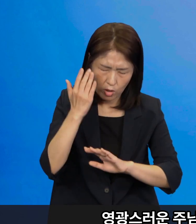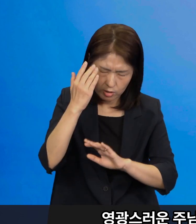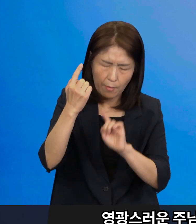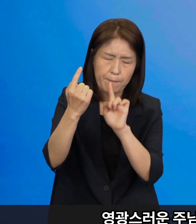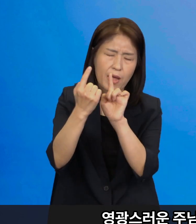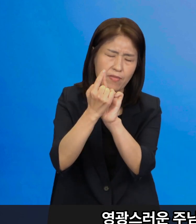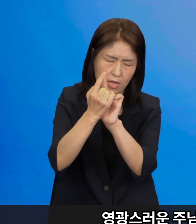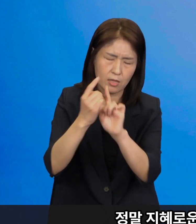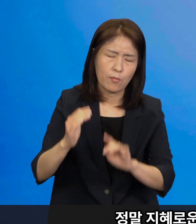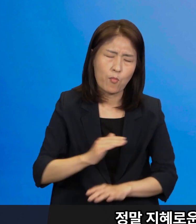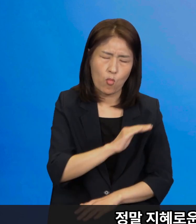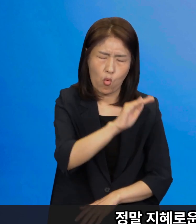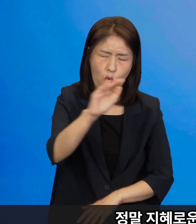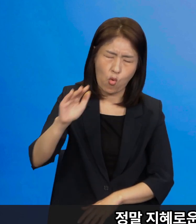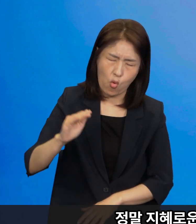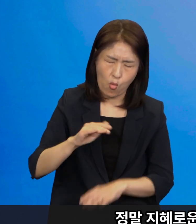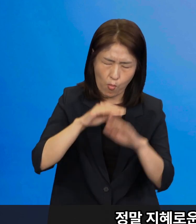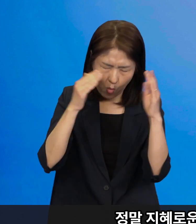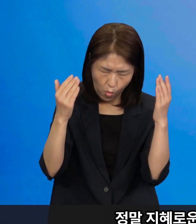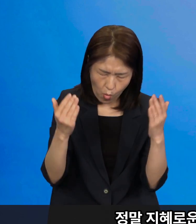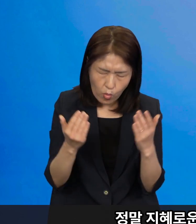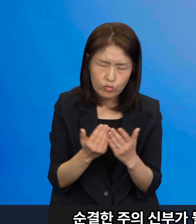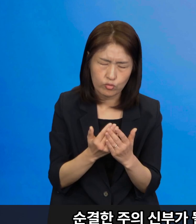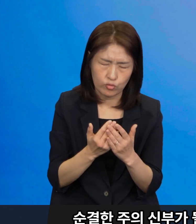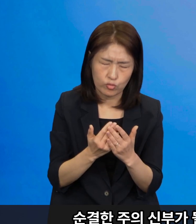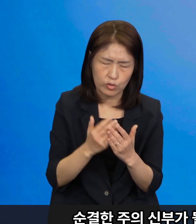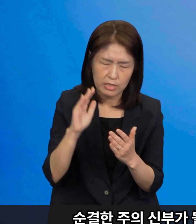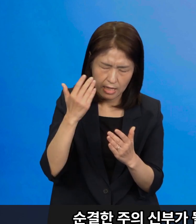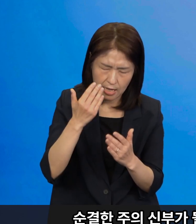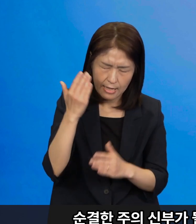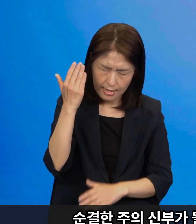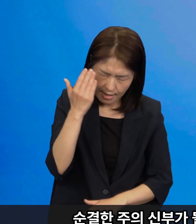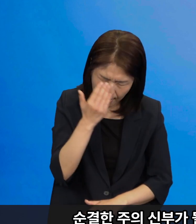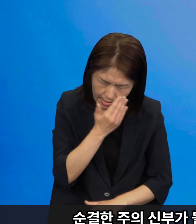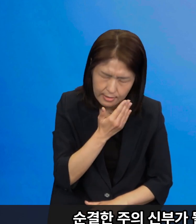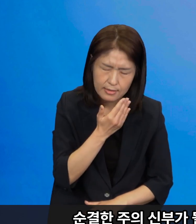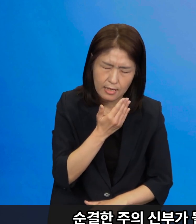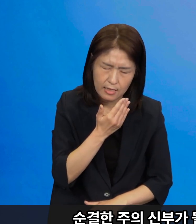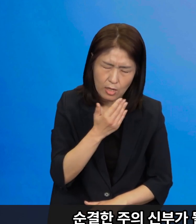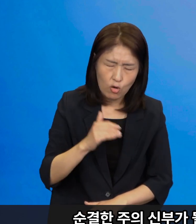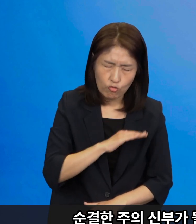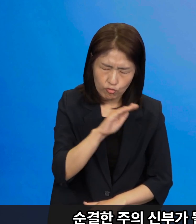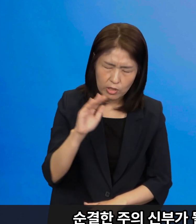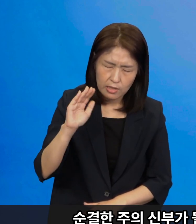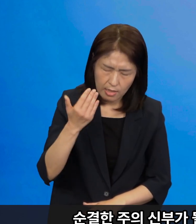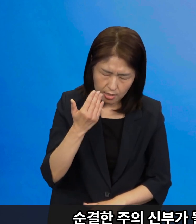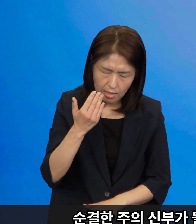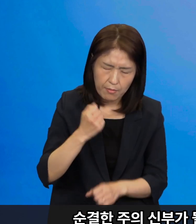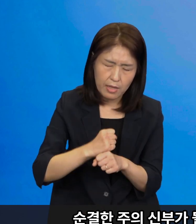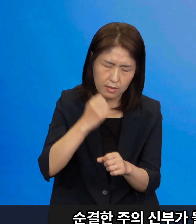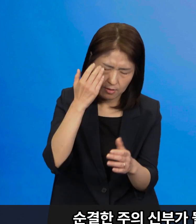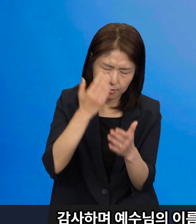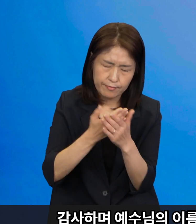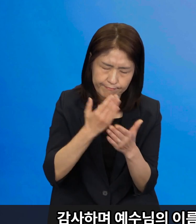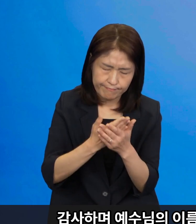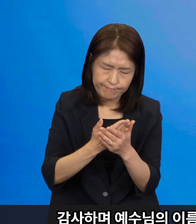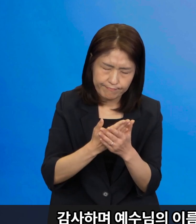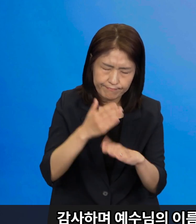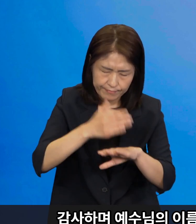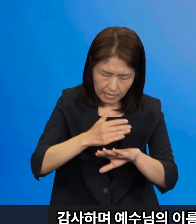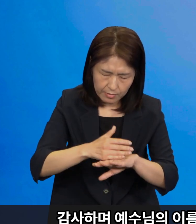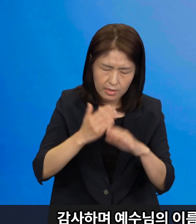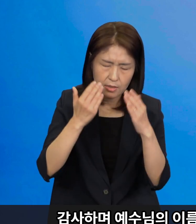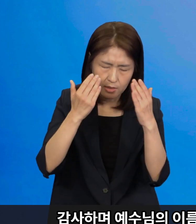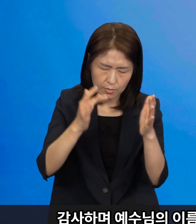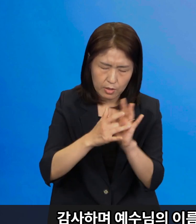있는 우리 모두 정말 지혜로운 하다처녀가 될 수 있도록, 순결한 주의 신부가 될 수 있도록 인도하여 주시옵소서. 감사함이